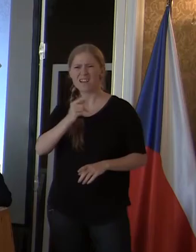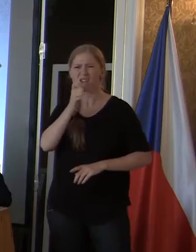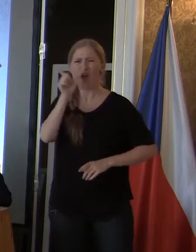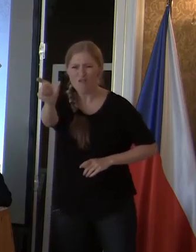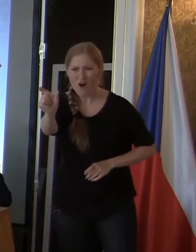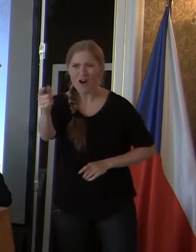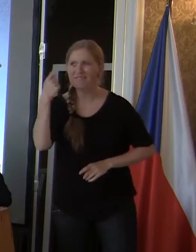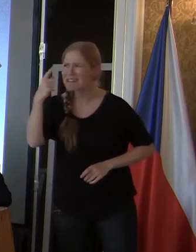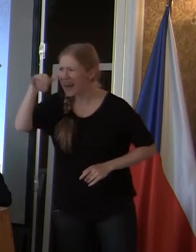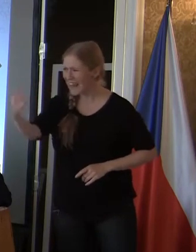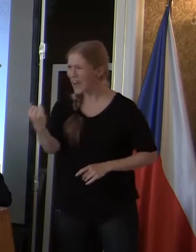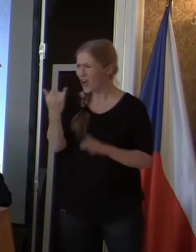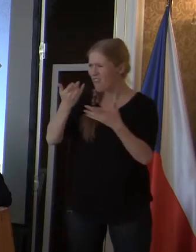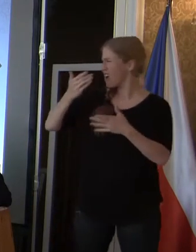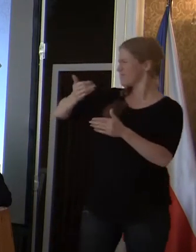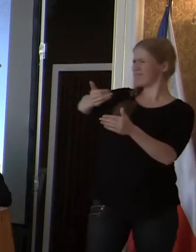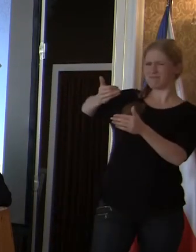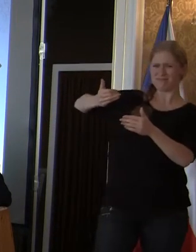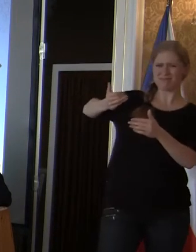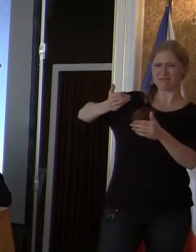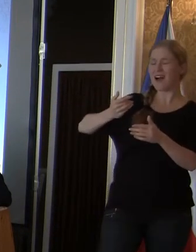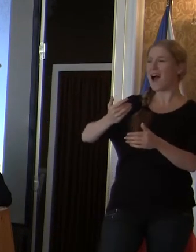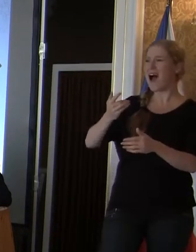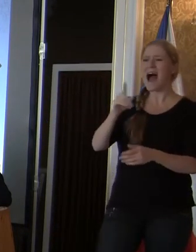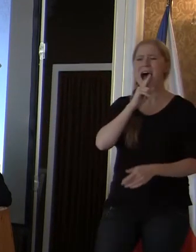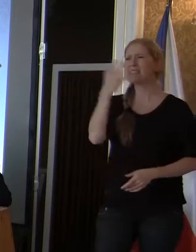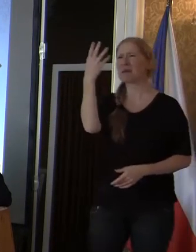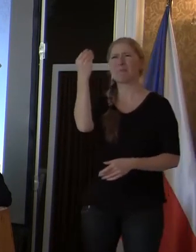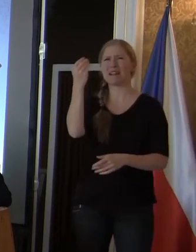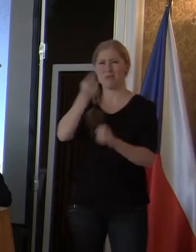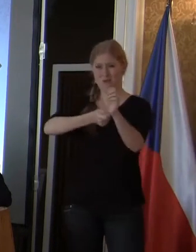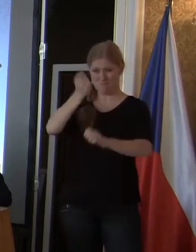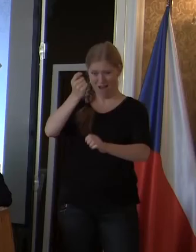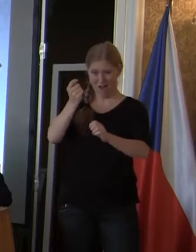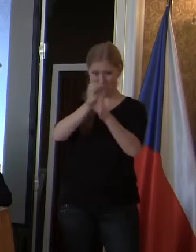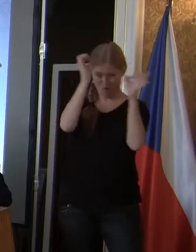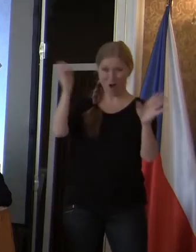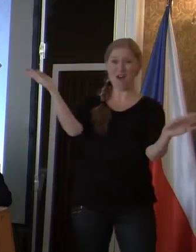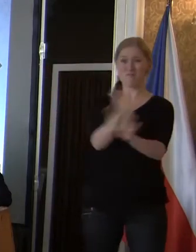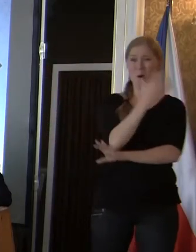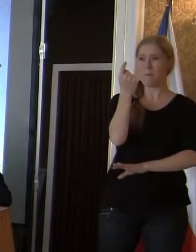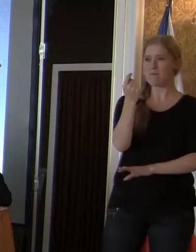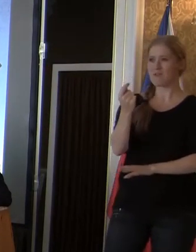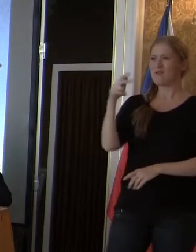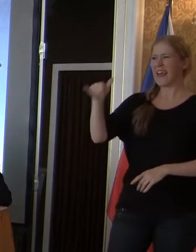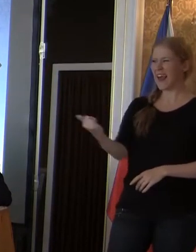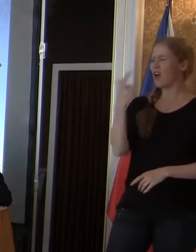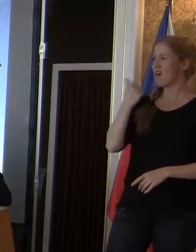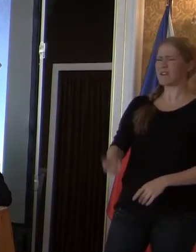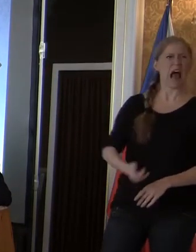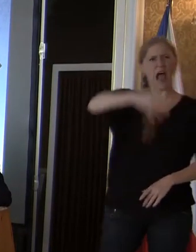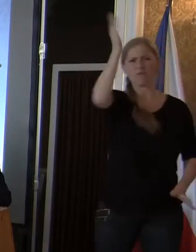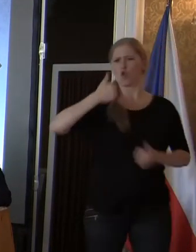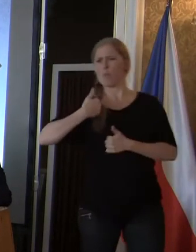se paní Jilková, máte slovo, se tomu jde, rozčílila na toho tlumočníka znakového jazyka, že tam vlastně překáží. Takže a to